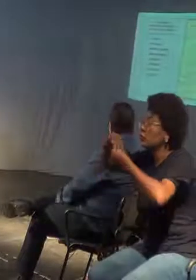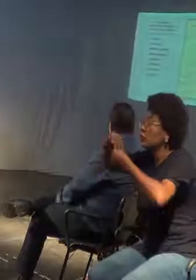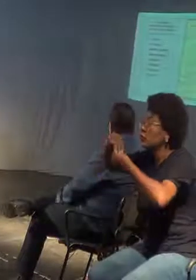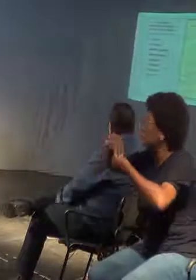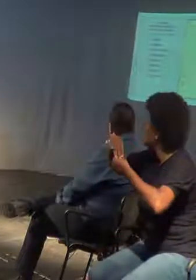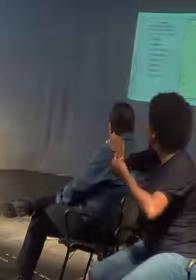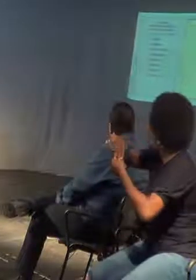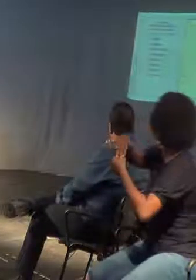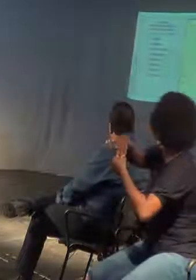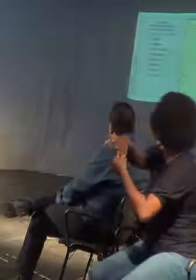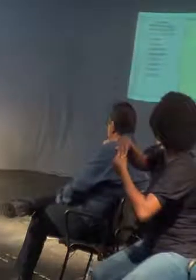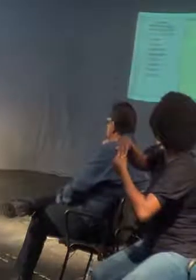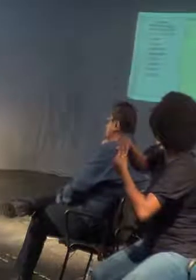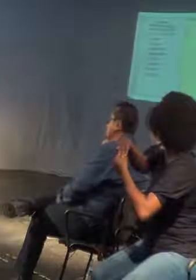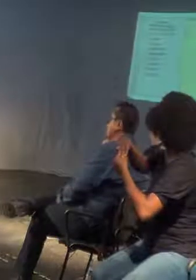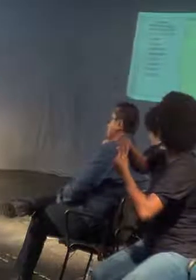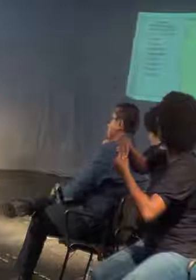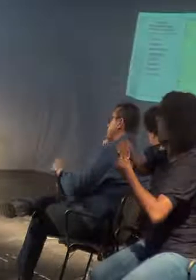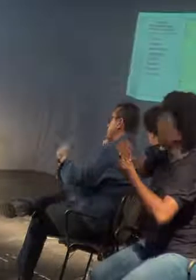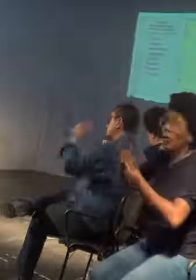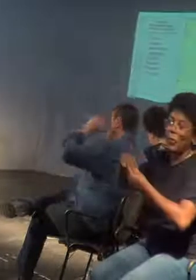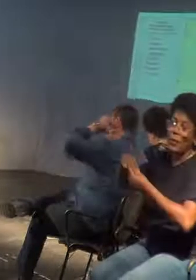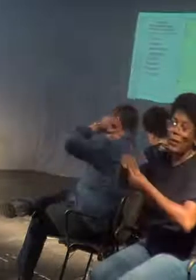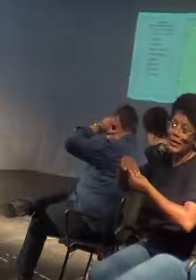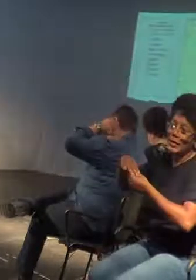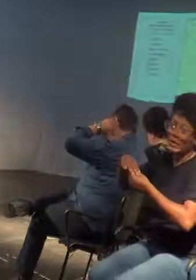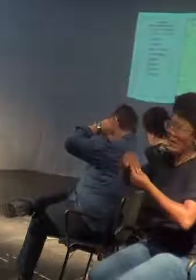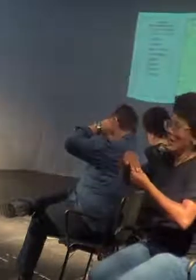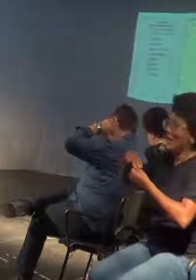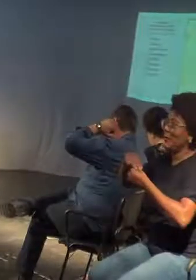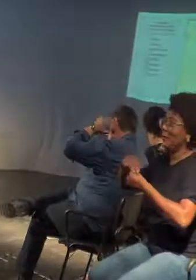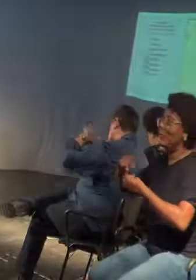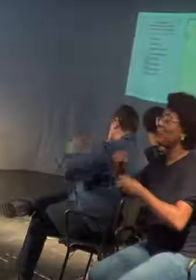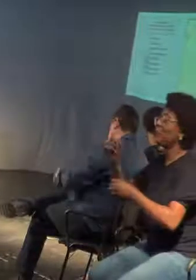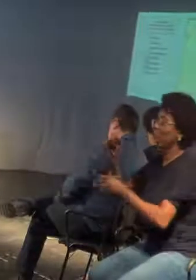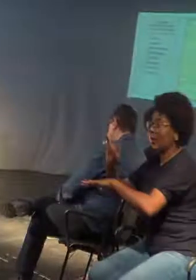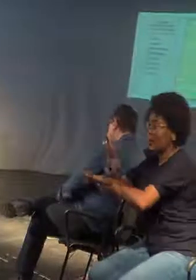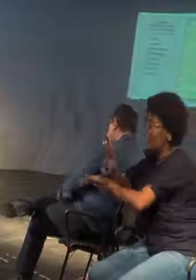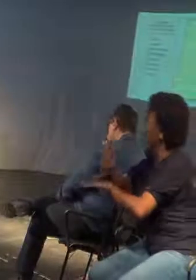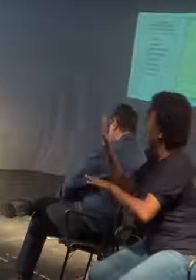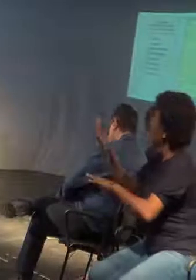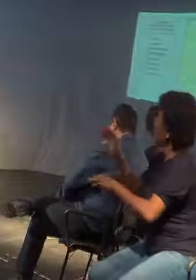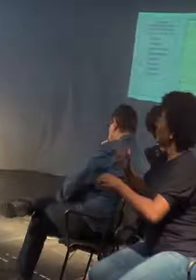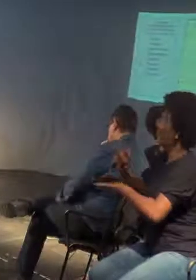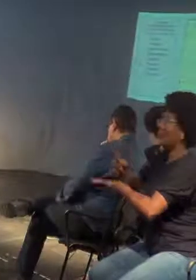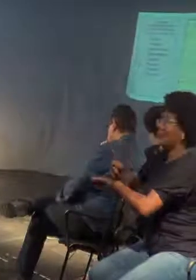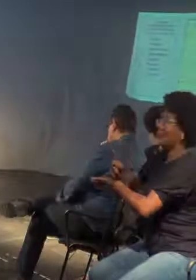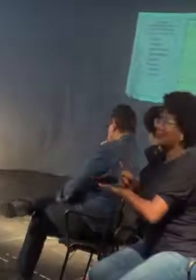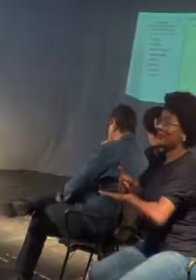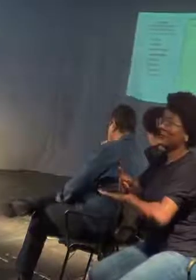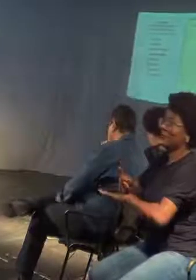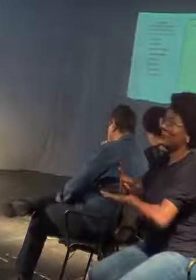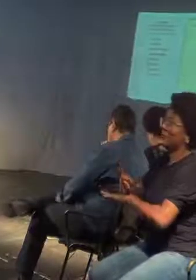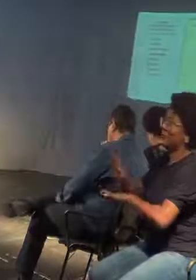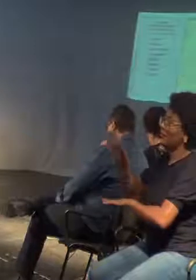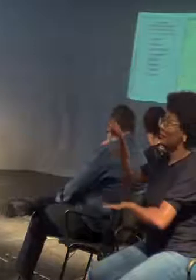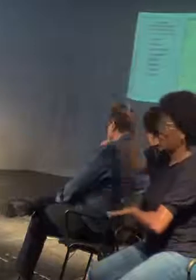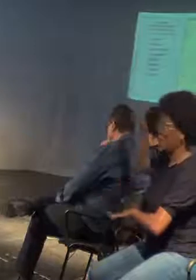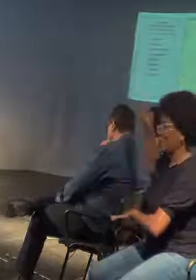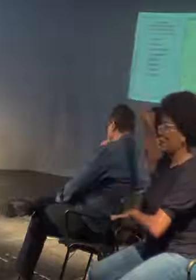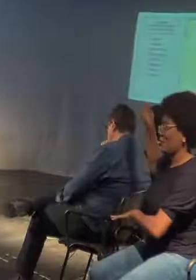que comporiam a região metropolitana, né? Seriam Ilhéus, Itabuna, Barro Preto, Guararema, Coraci, Micaraí e Itajuí do Sul.